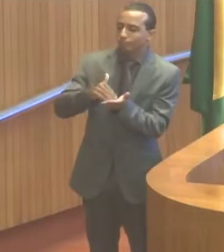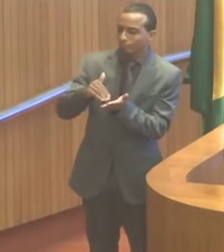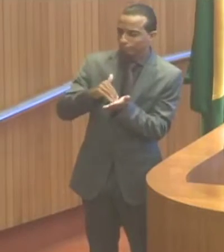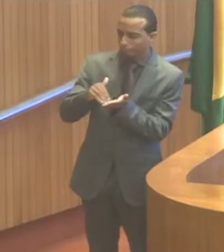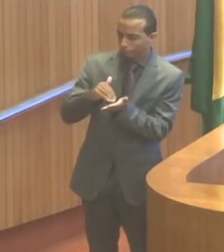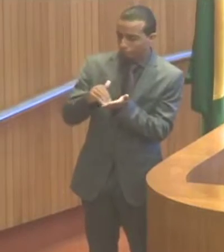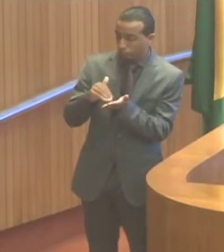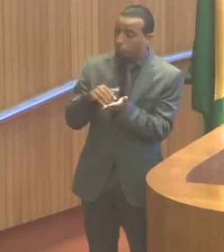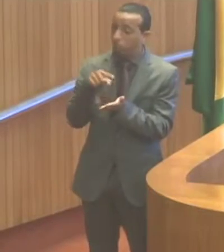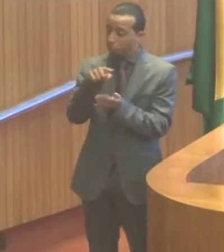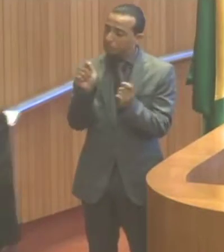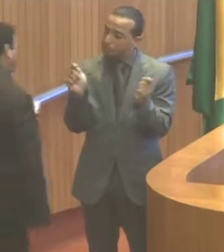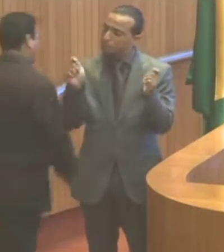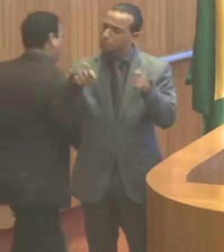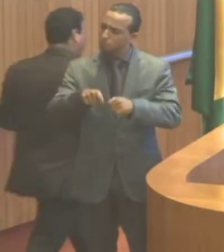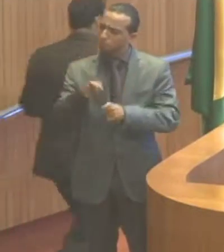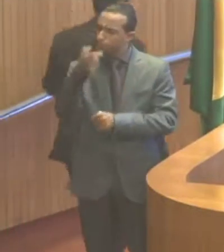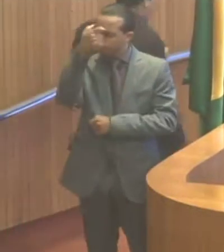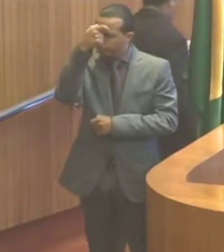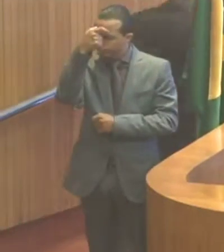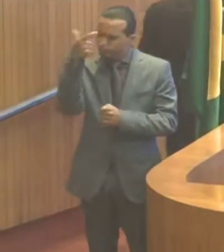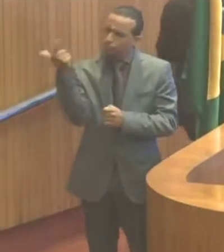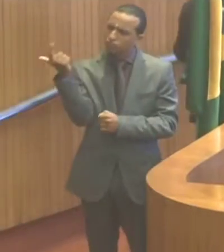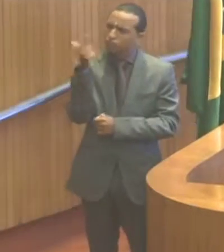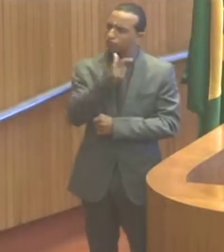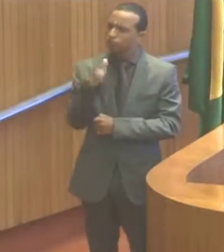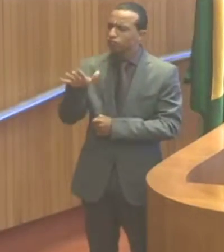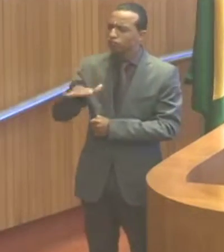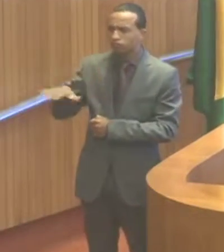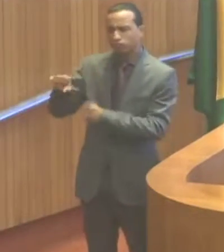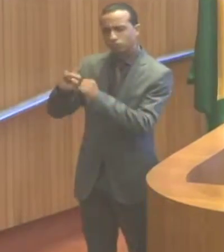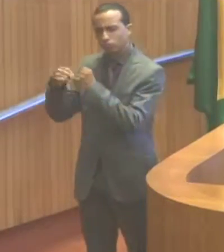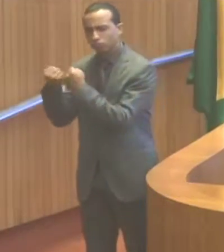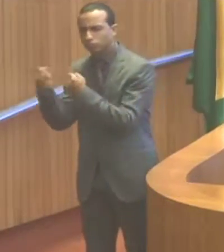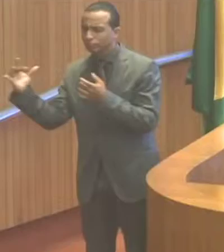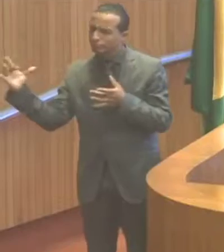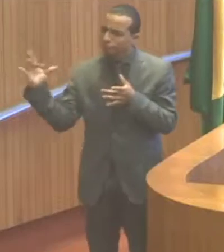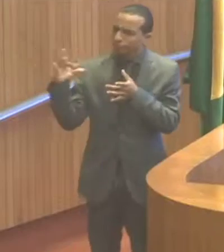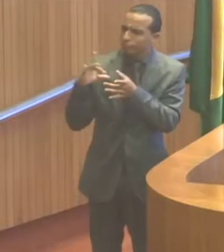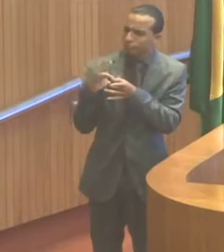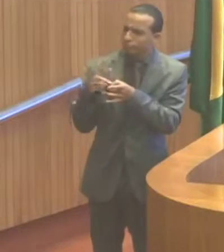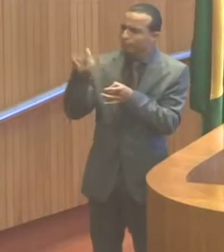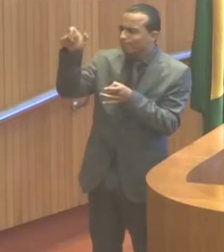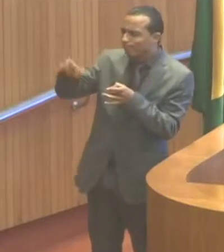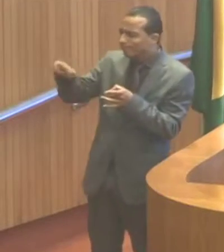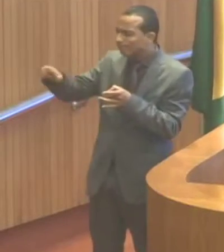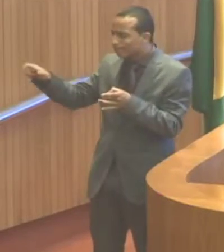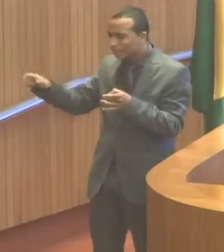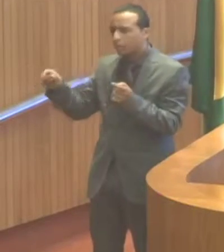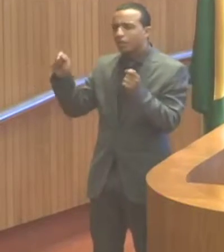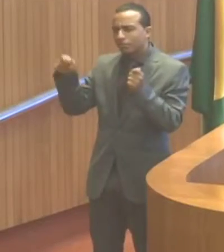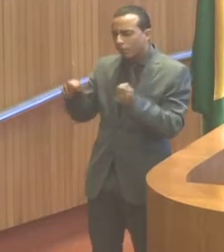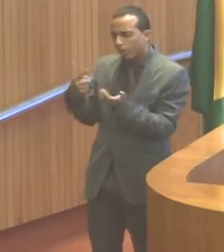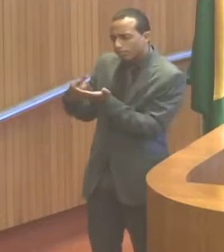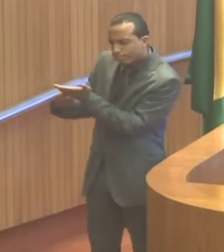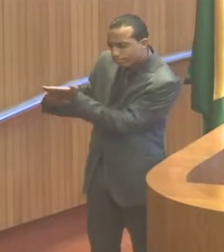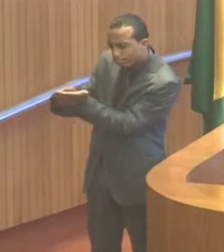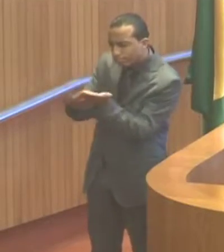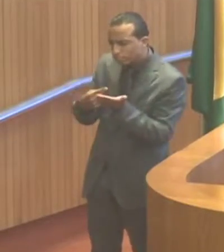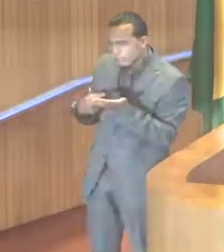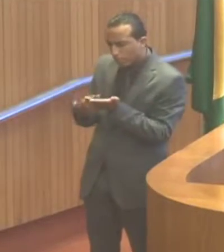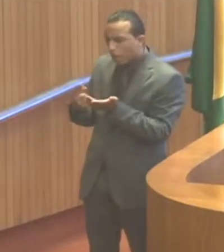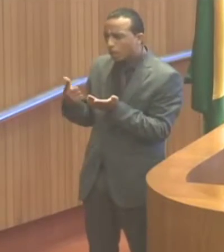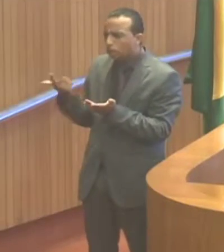de envolver esses entes, a sociedade civil organizada, para que, junto com a população, possa encontrar caminhos